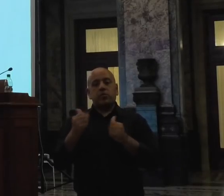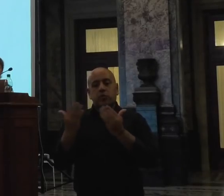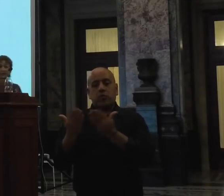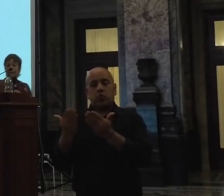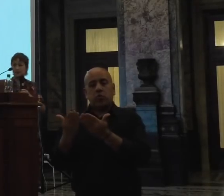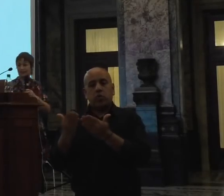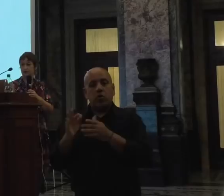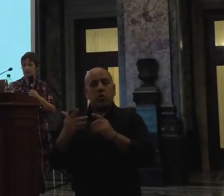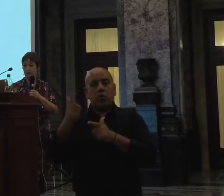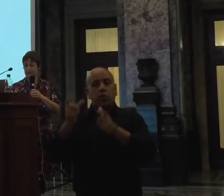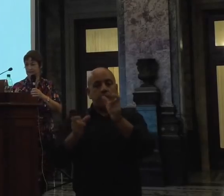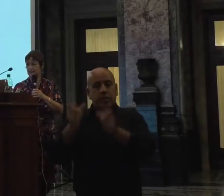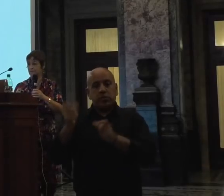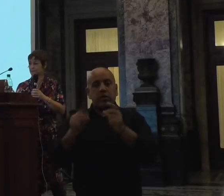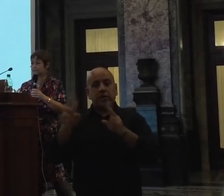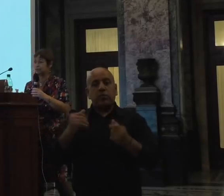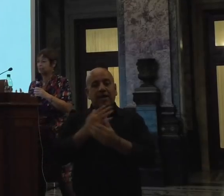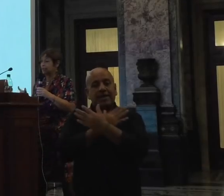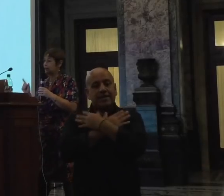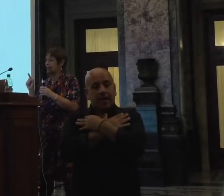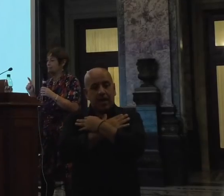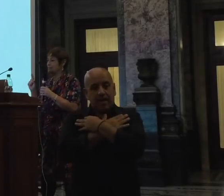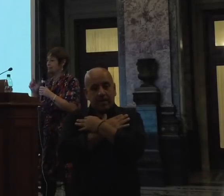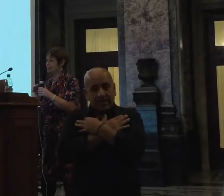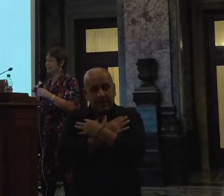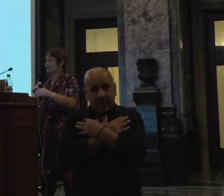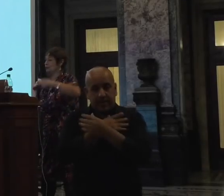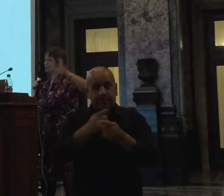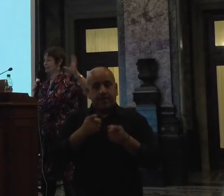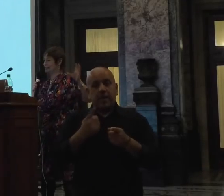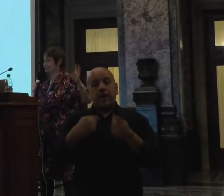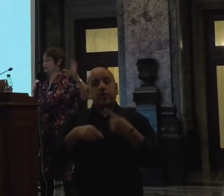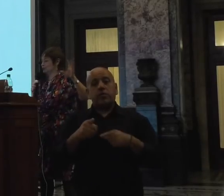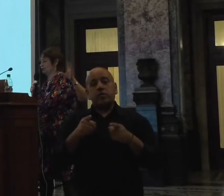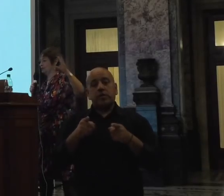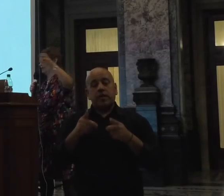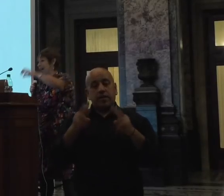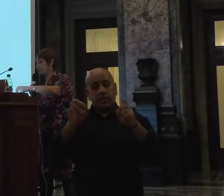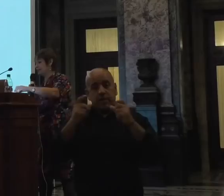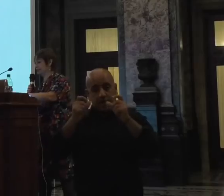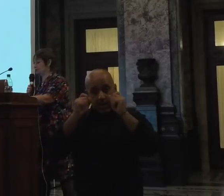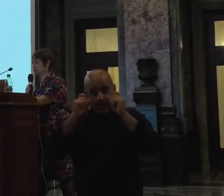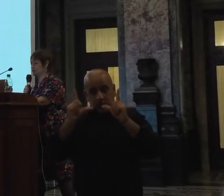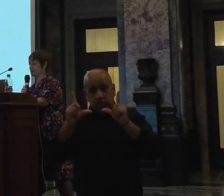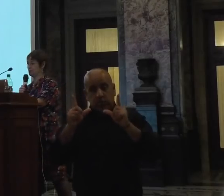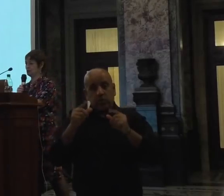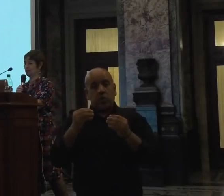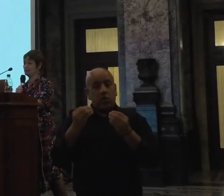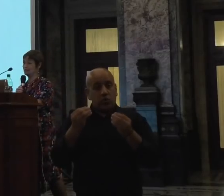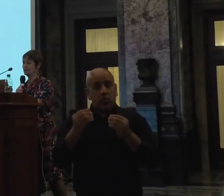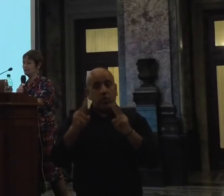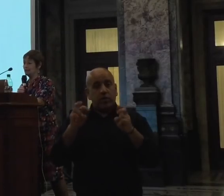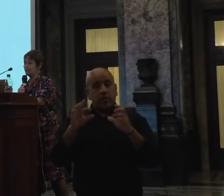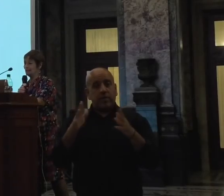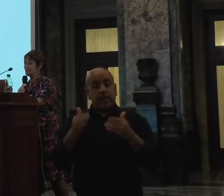que están en el espectro autista. Ahora, antes de indicar cómo es que la atención afecta estos procesos